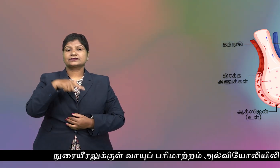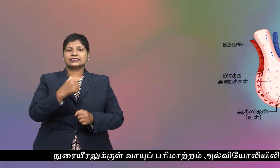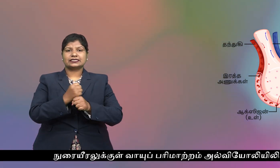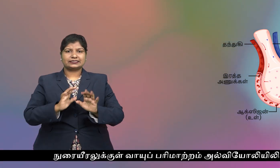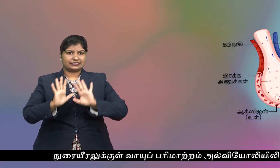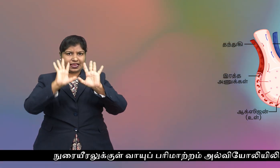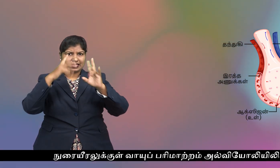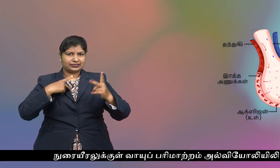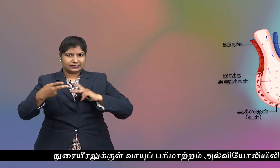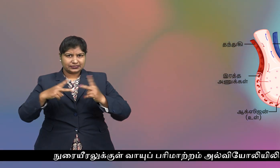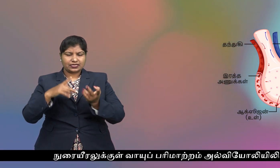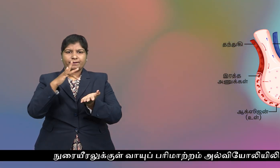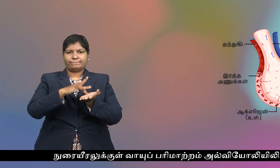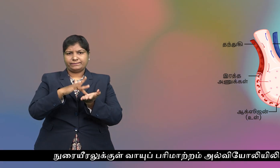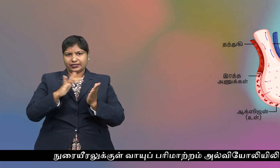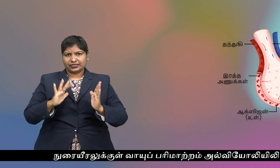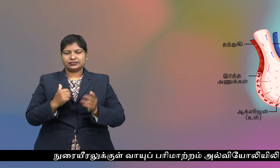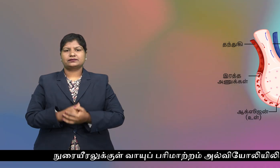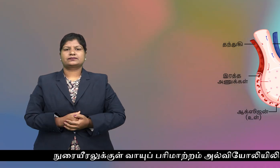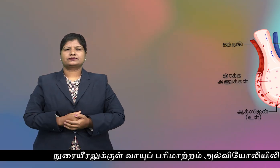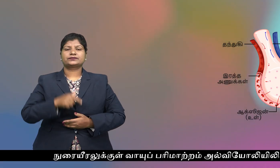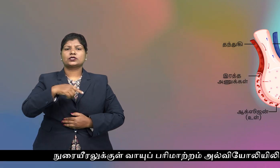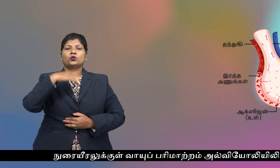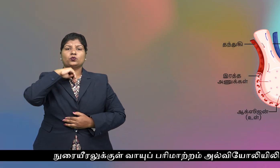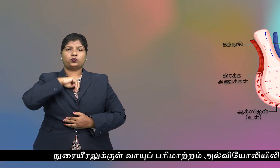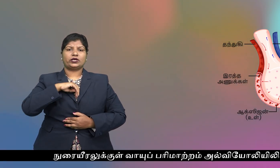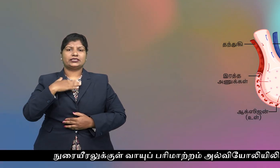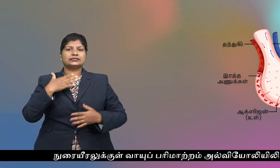நுரையீரலுக்குள் வாயு பரிமாற்றம் அல்வியோலில் இருந்து இரத்த